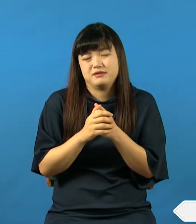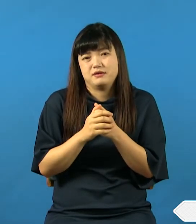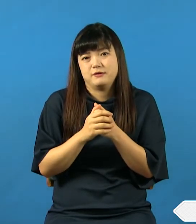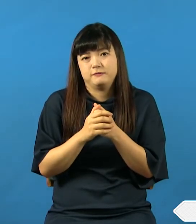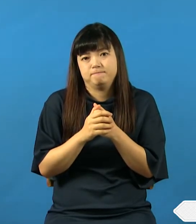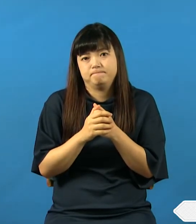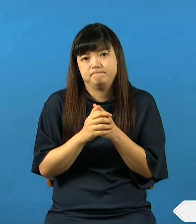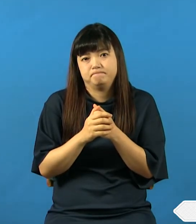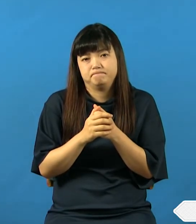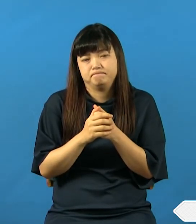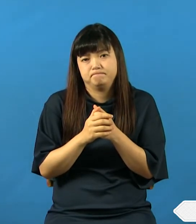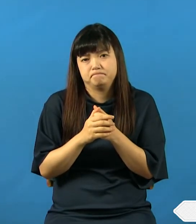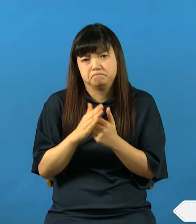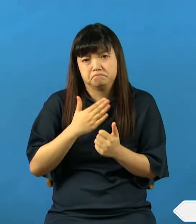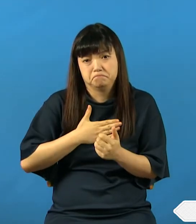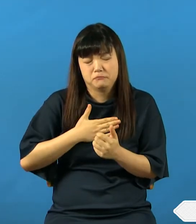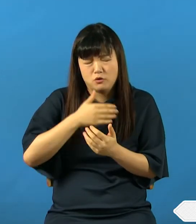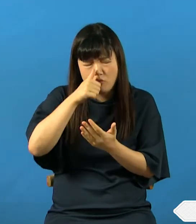사실이지요.